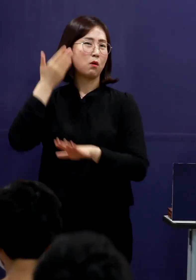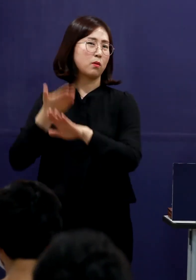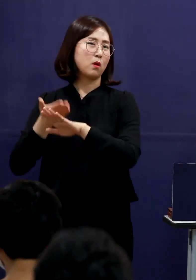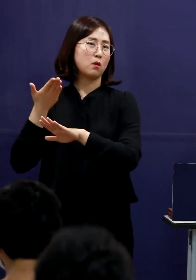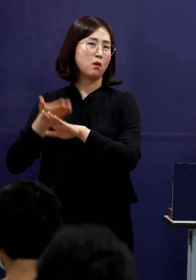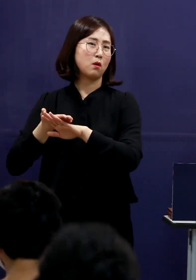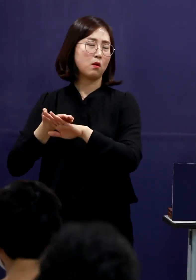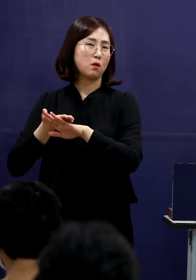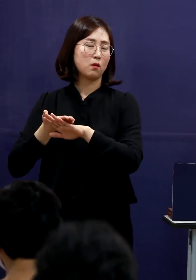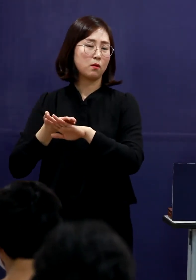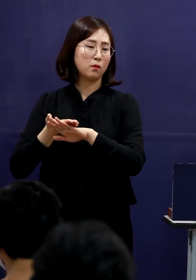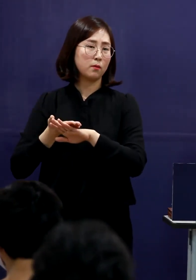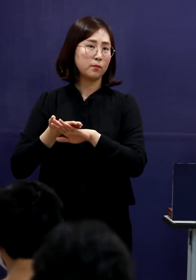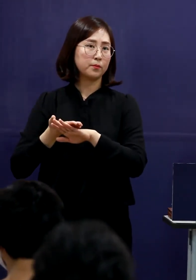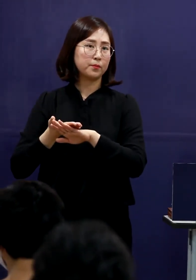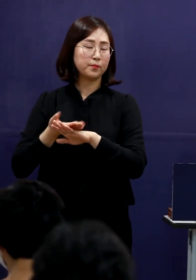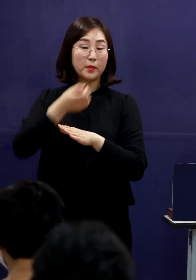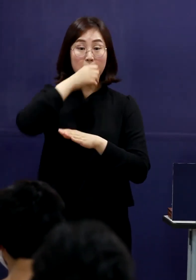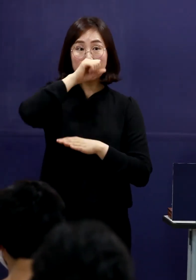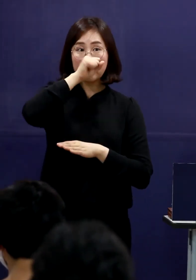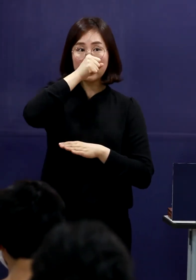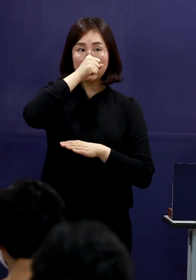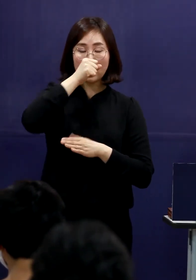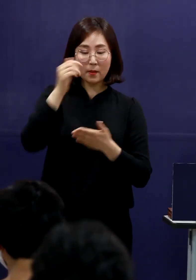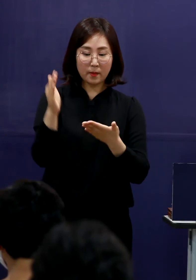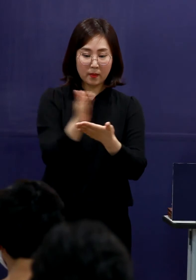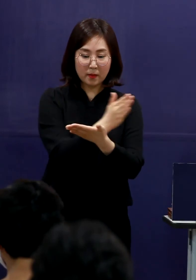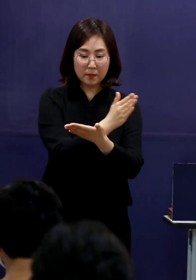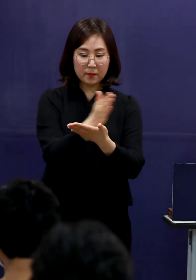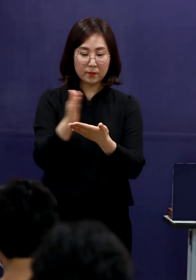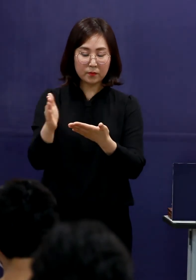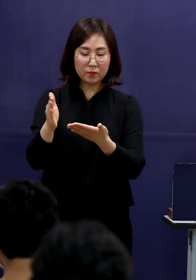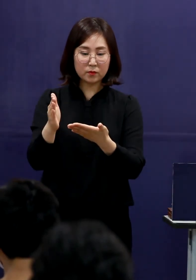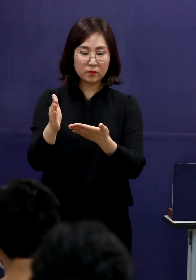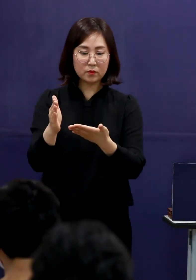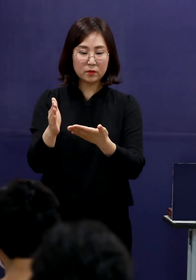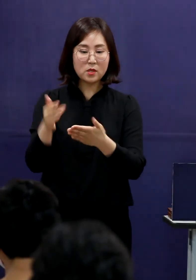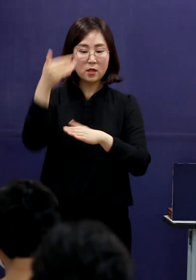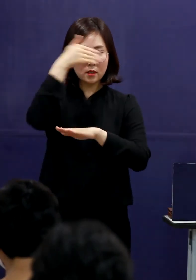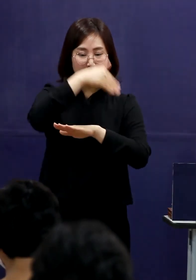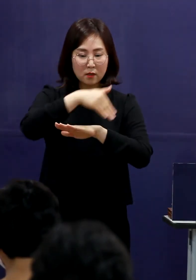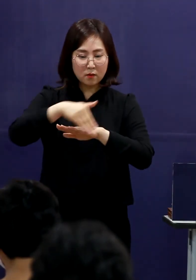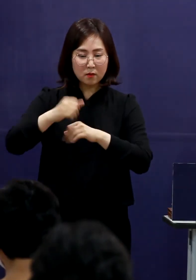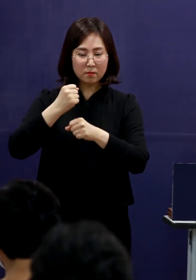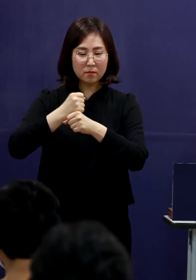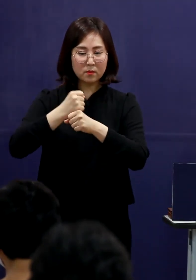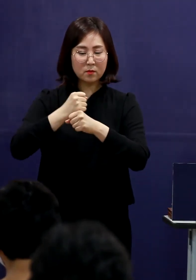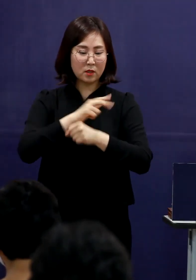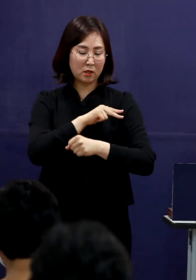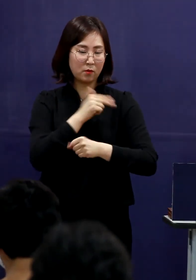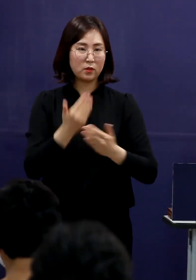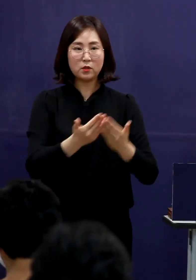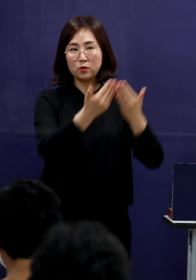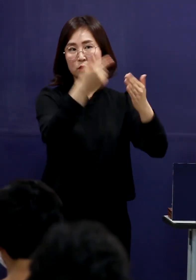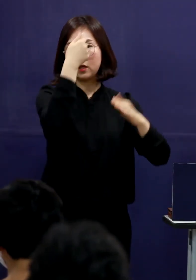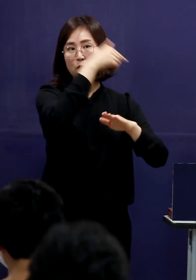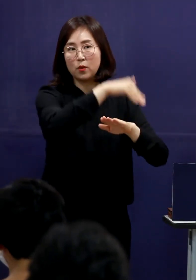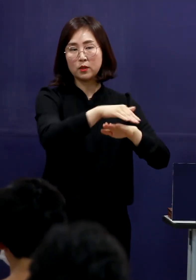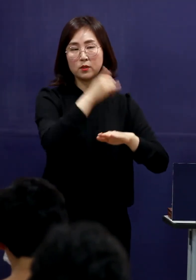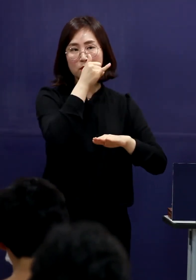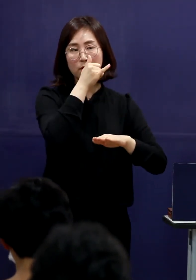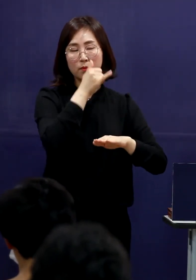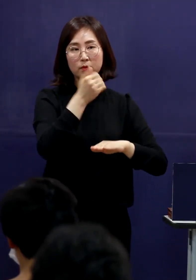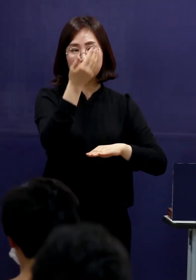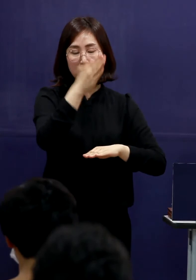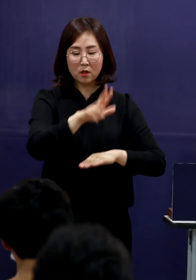분들도 있고 그래서 예산 편성은 저희가 안을 만들어서 의회에 제출하겠지만 또